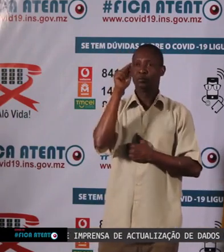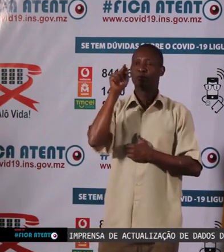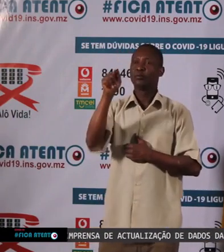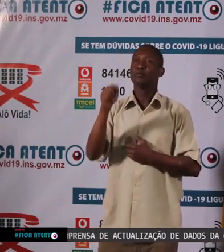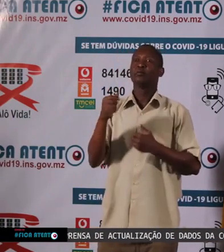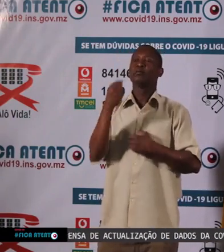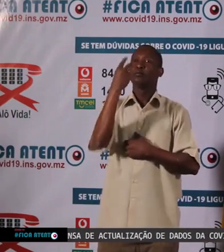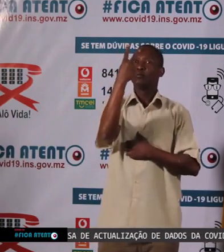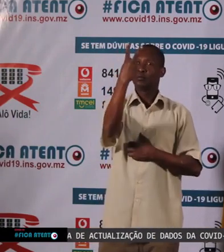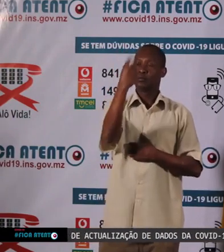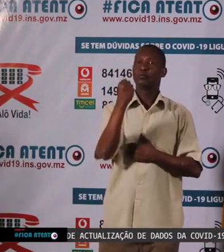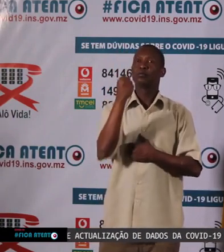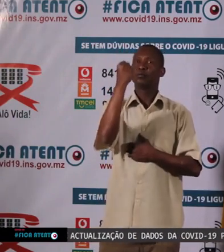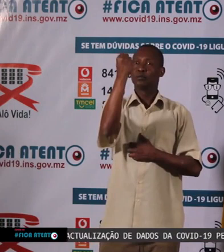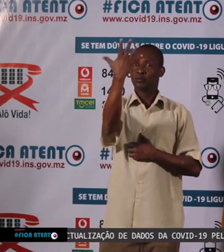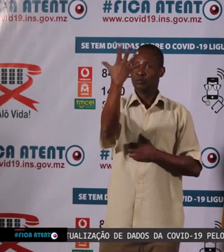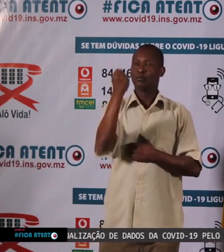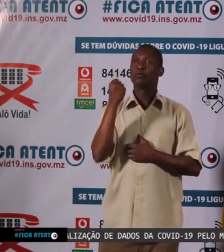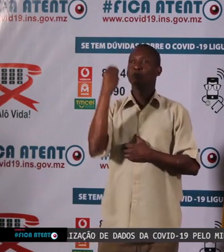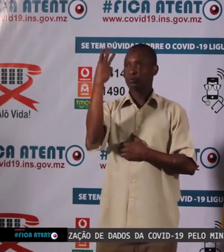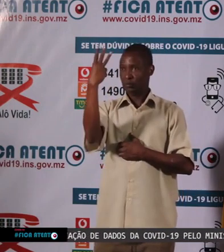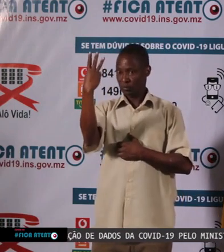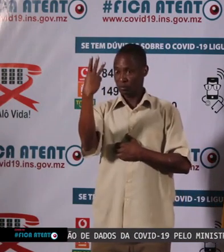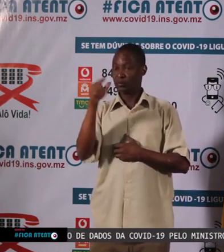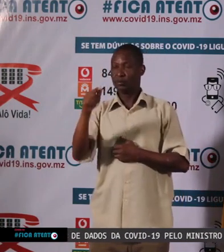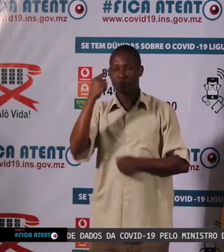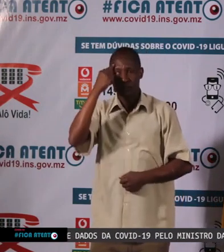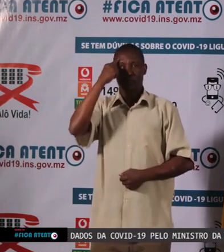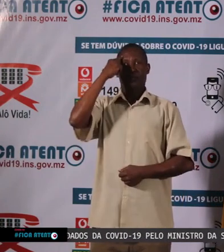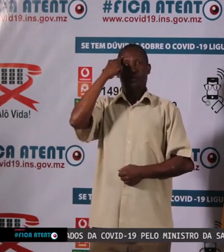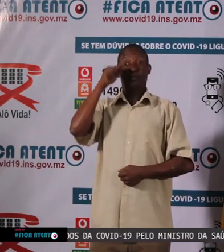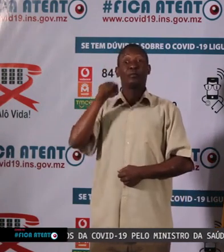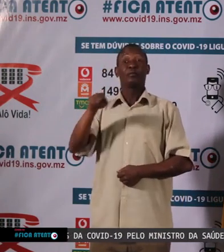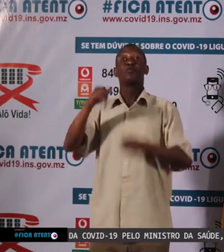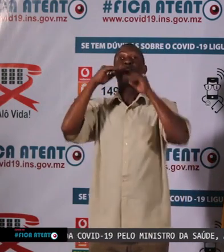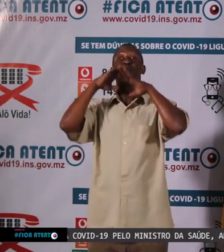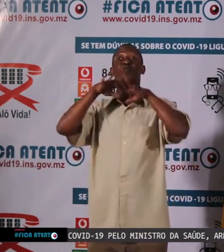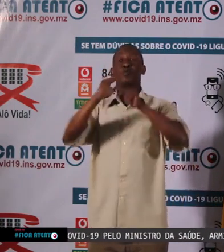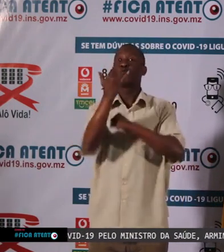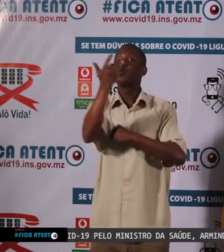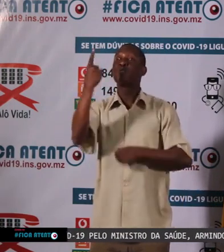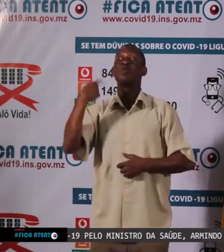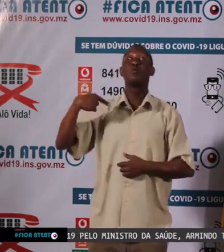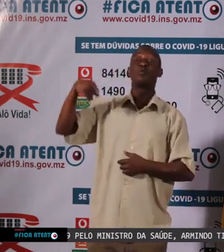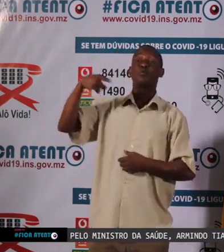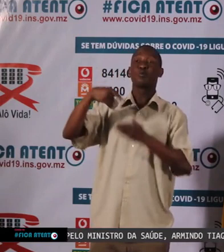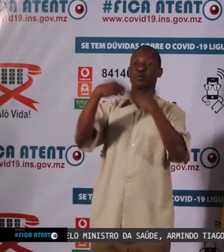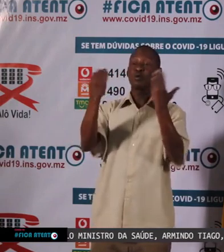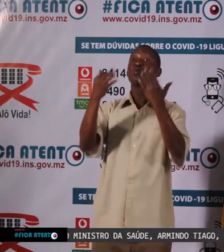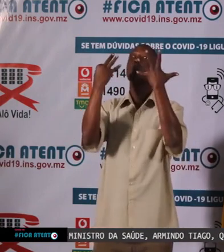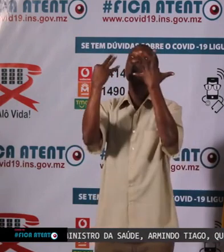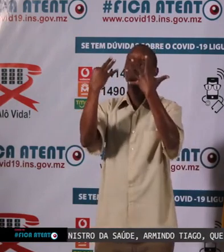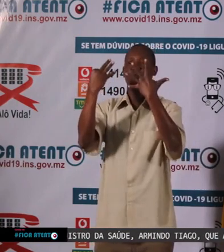273.253. Lembrem-se que esses dados são até dia 8 de maio. É óbvio